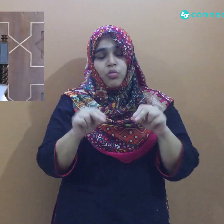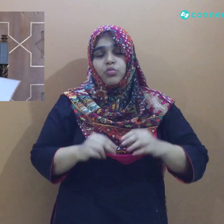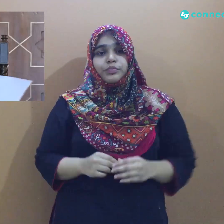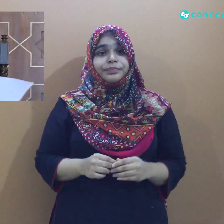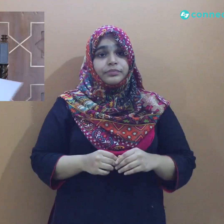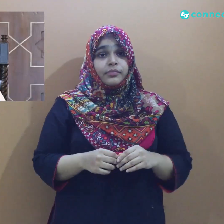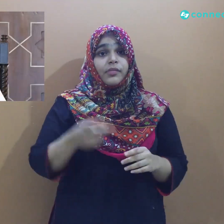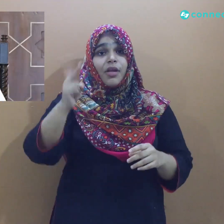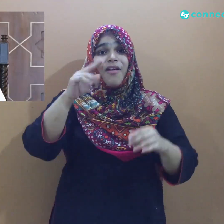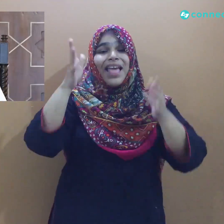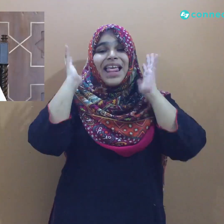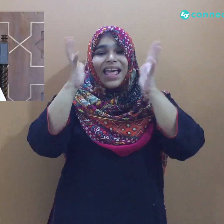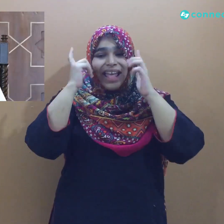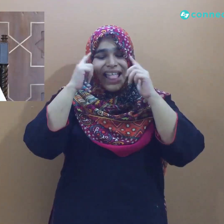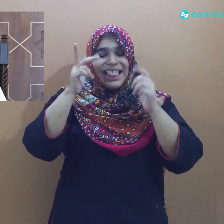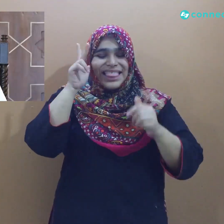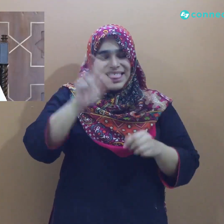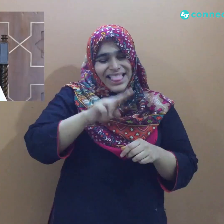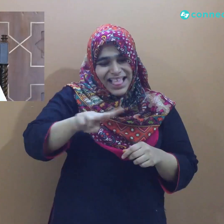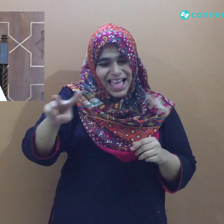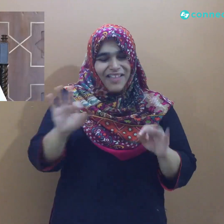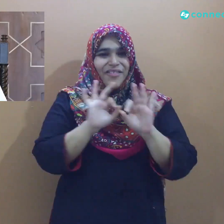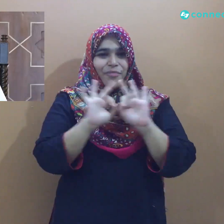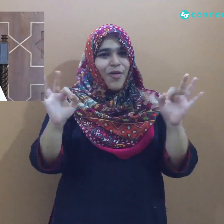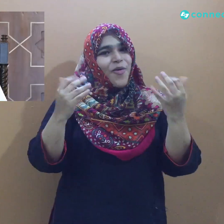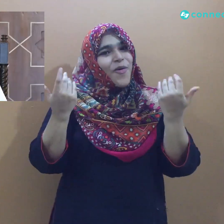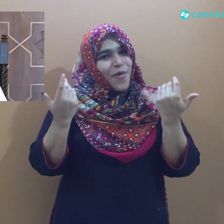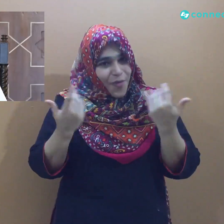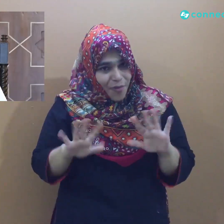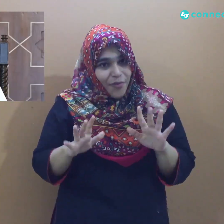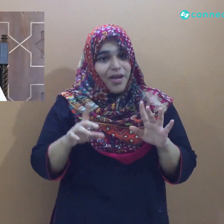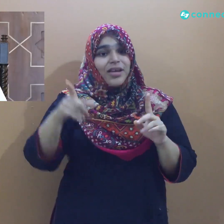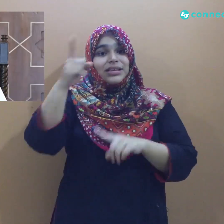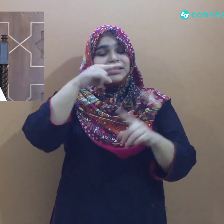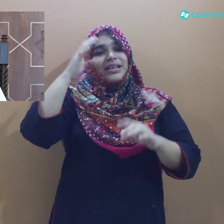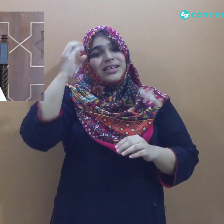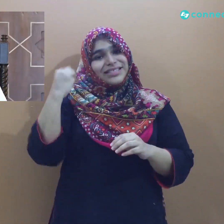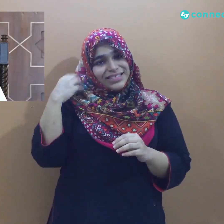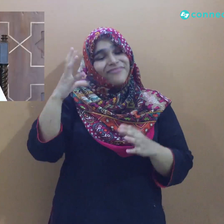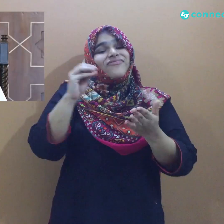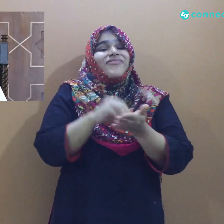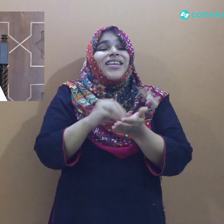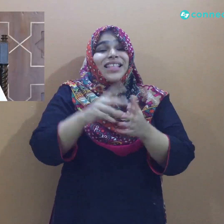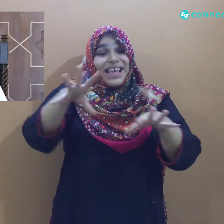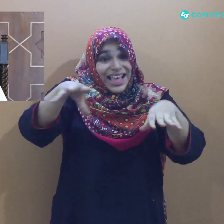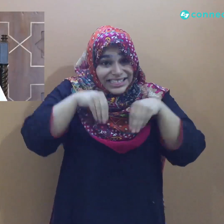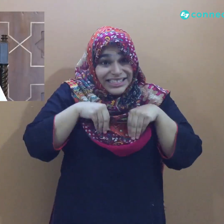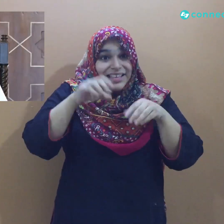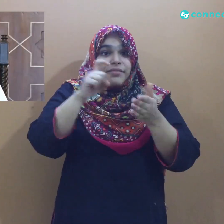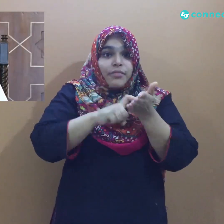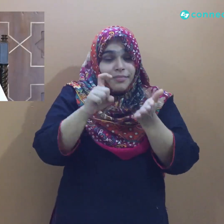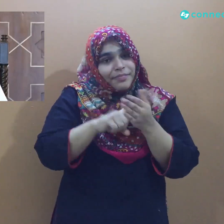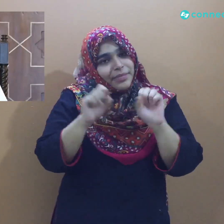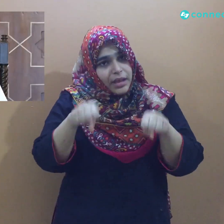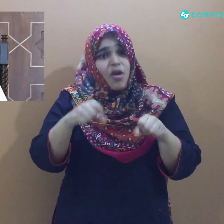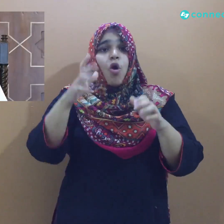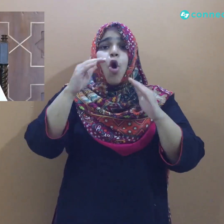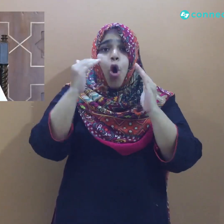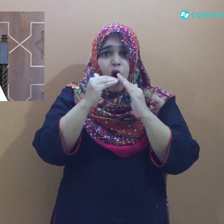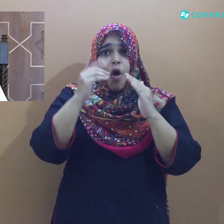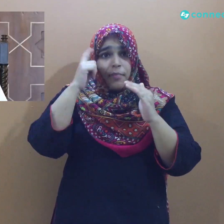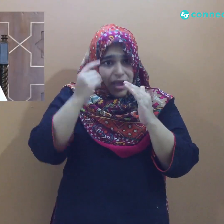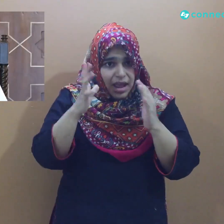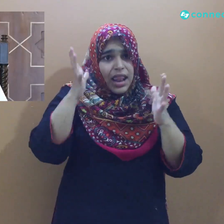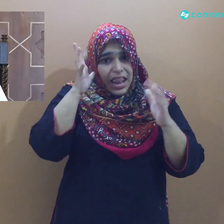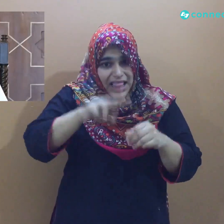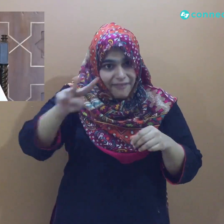لیں گے اور حکومت کے ان احکامات کے وجہ سے ثواب سب کو ملے گا، مگر گھروں میں بھی تراویح کا